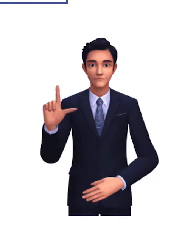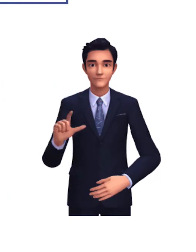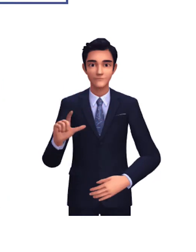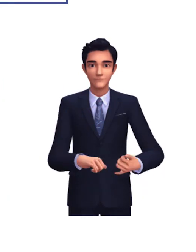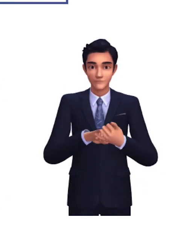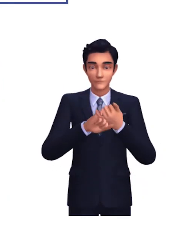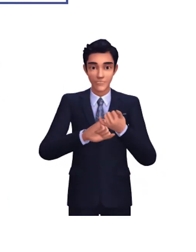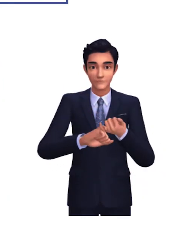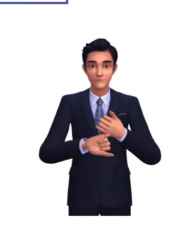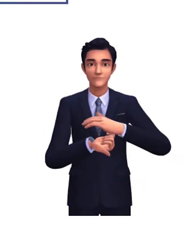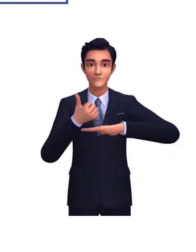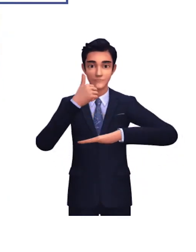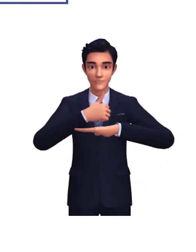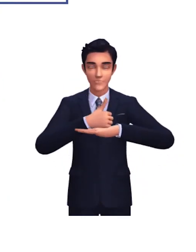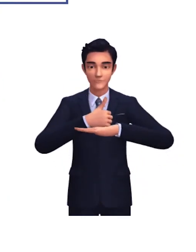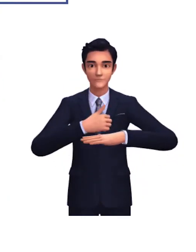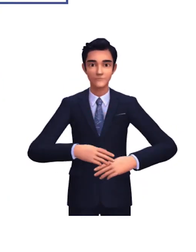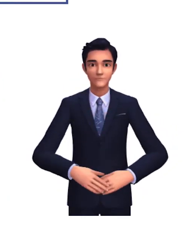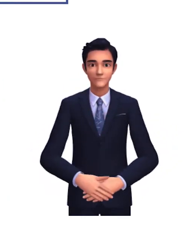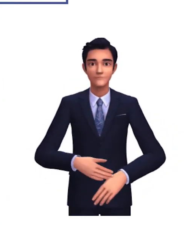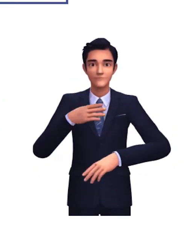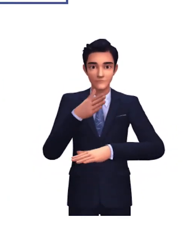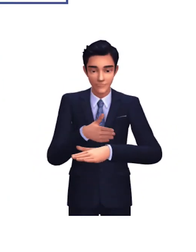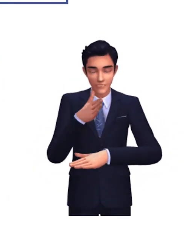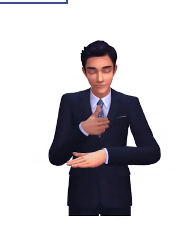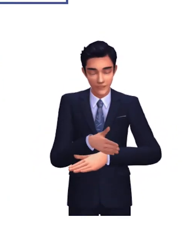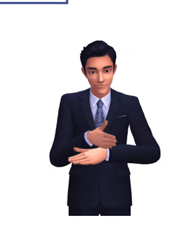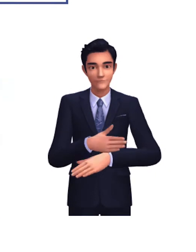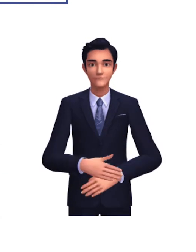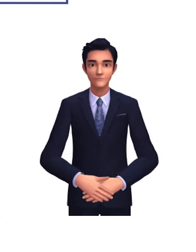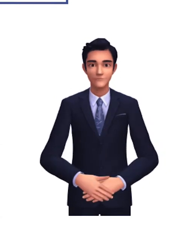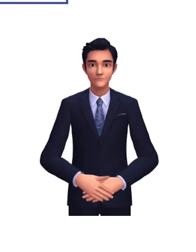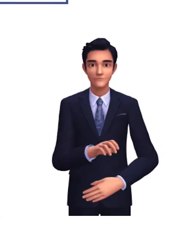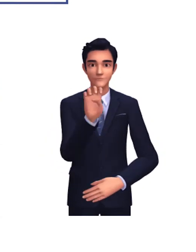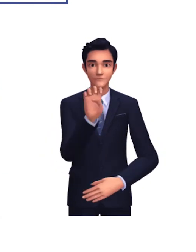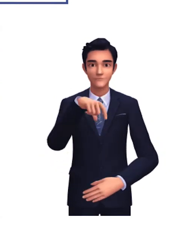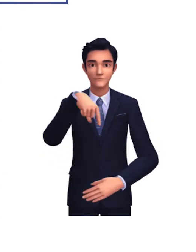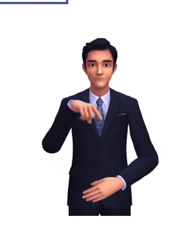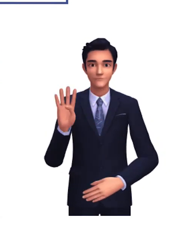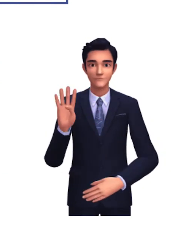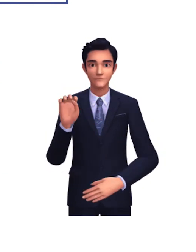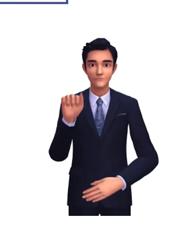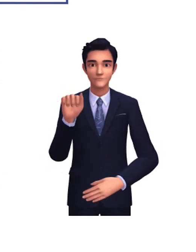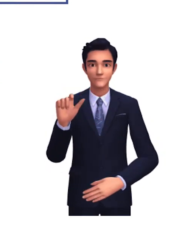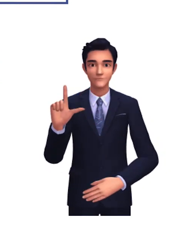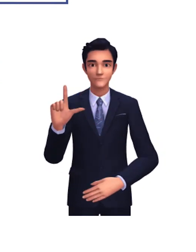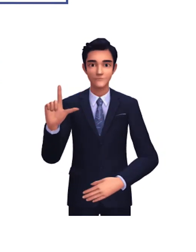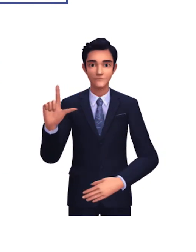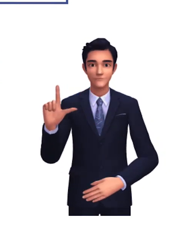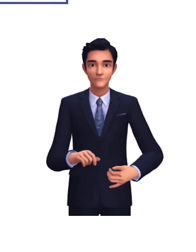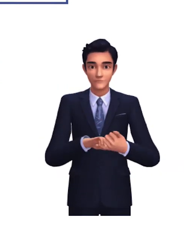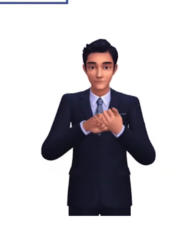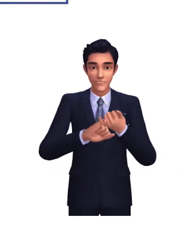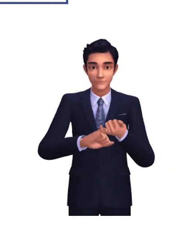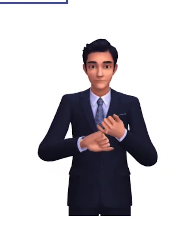모습을 3D 모델링한 아바타로 구현합니다. 인공지능을 이용해 수어로 번역을 마친 내용은